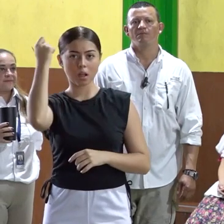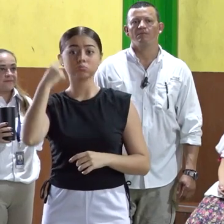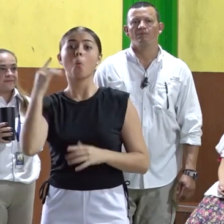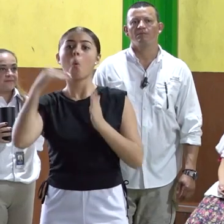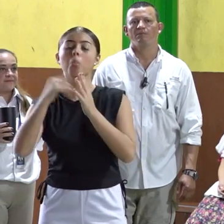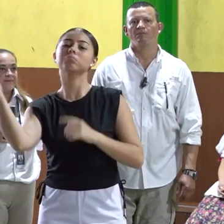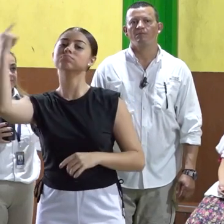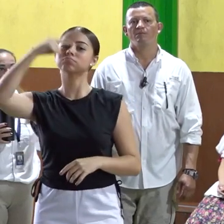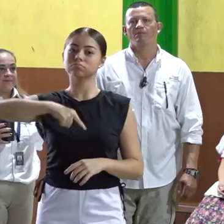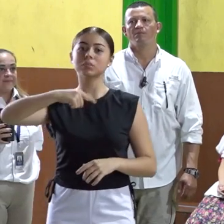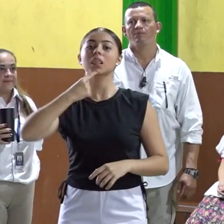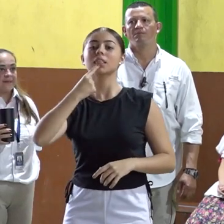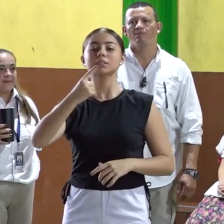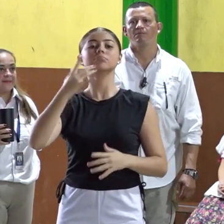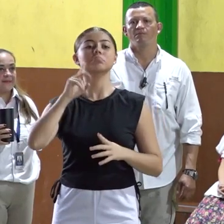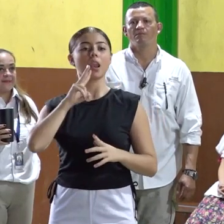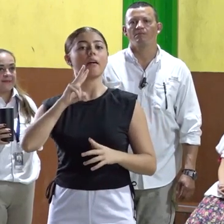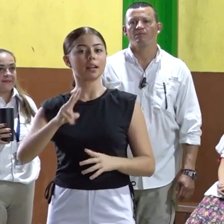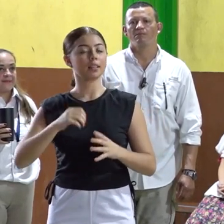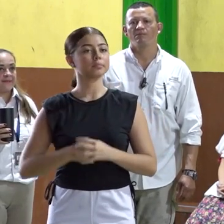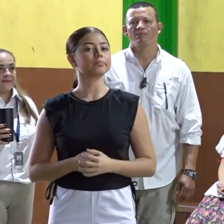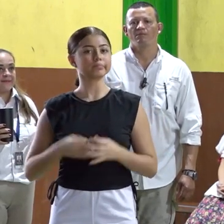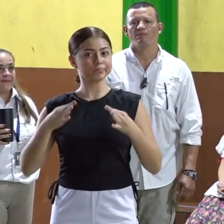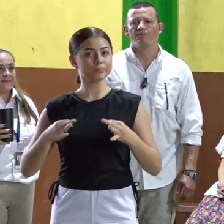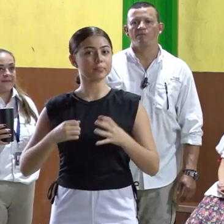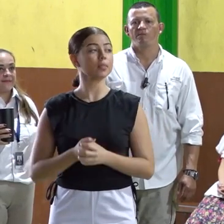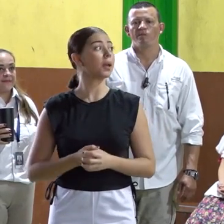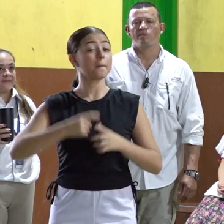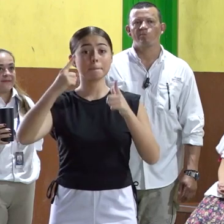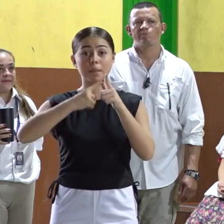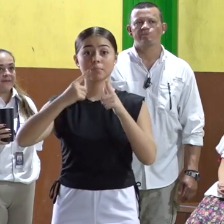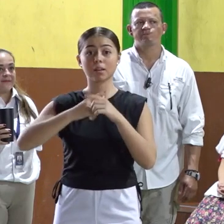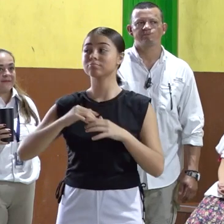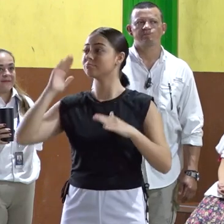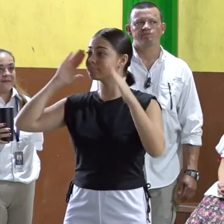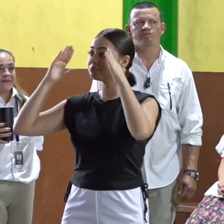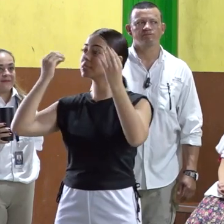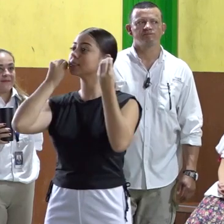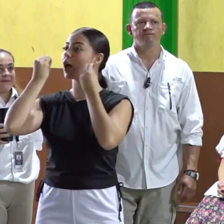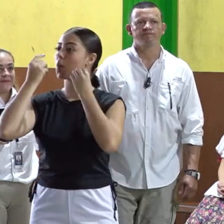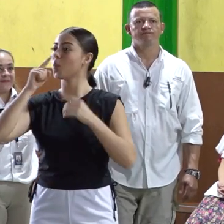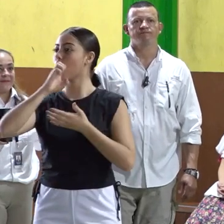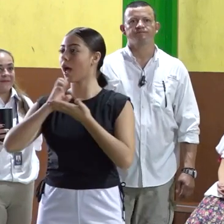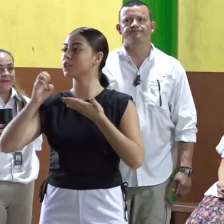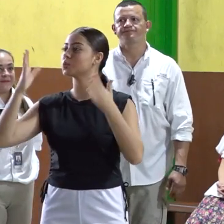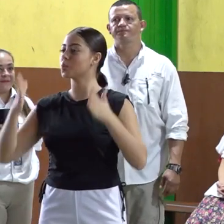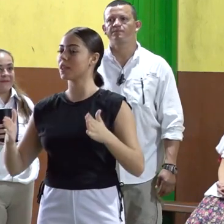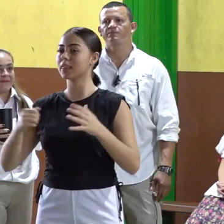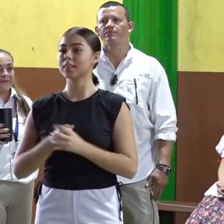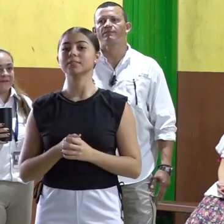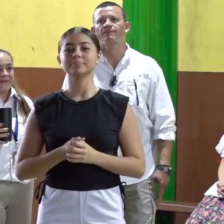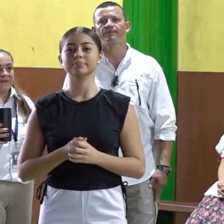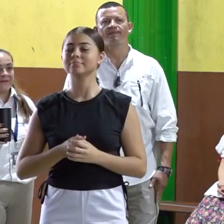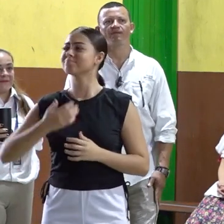volví a darles cuentas. Pero primero que todo, un saludo a la comunidad estudiantil.